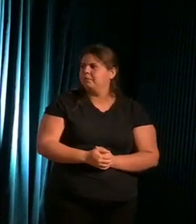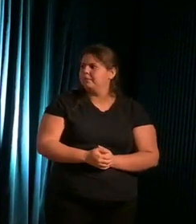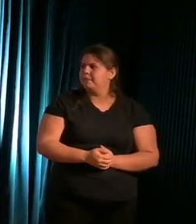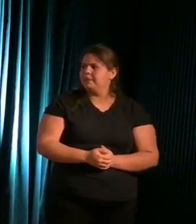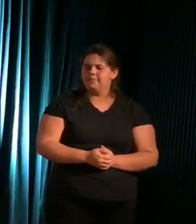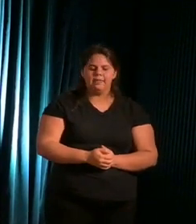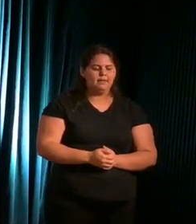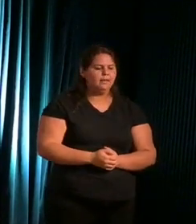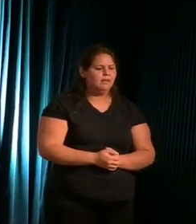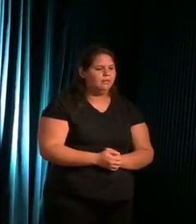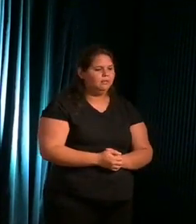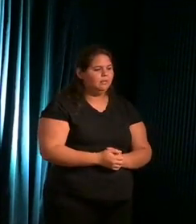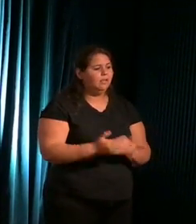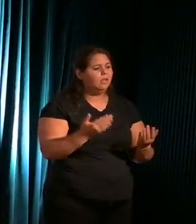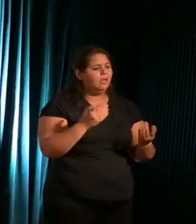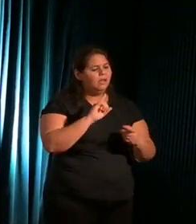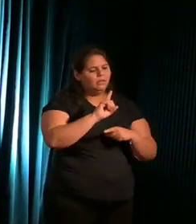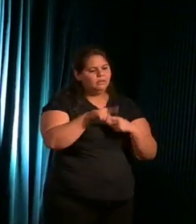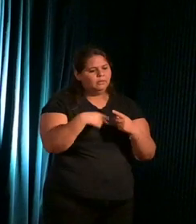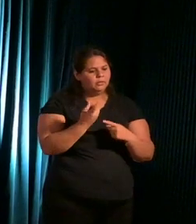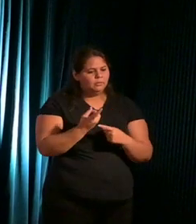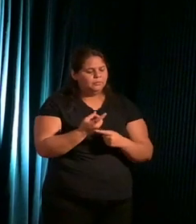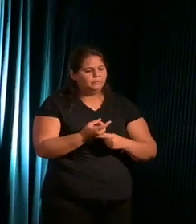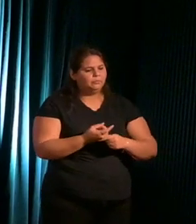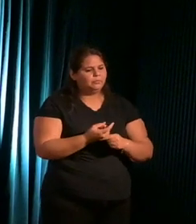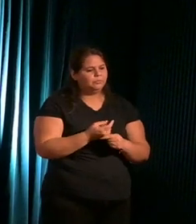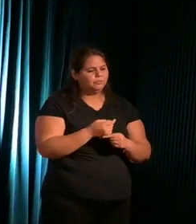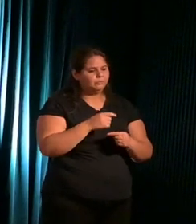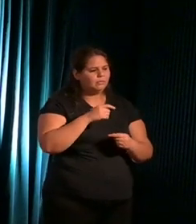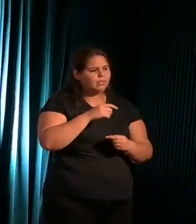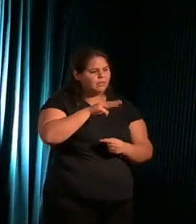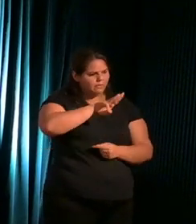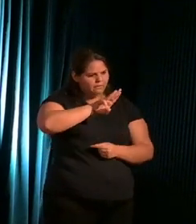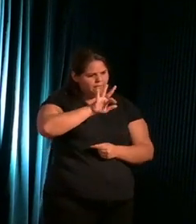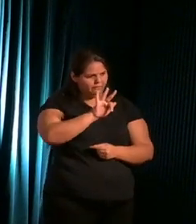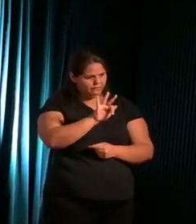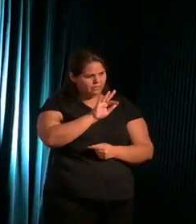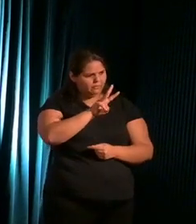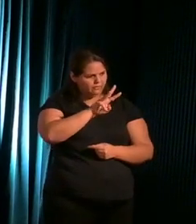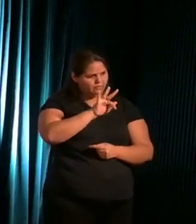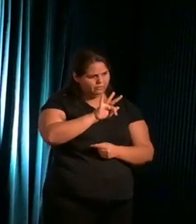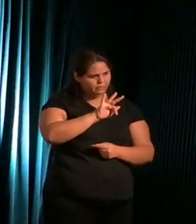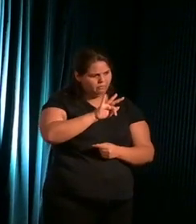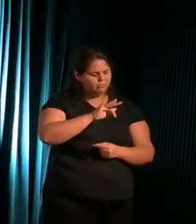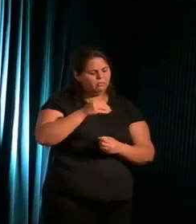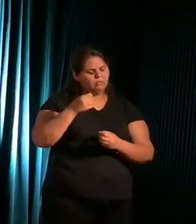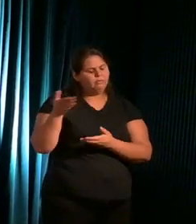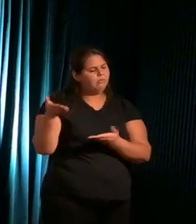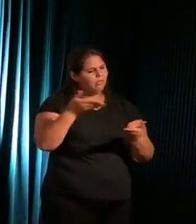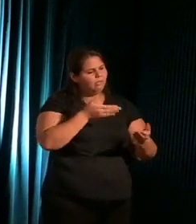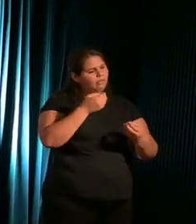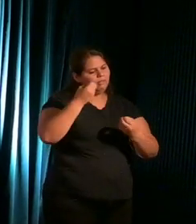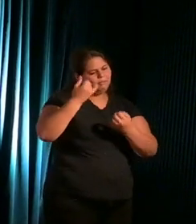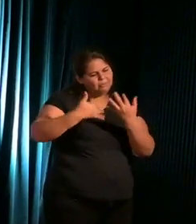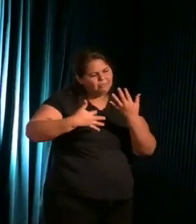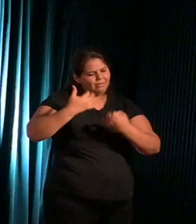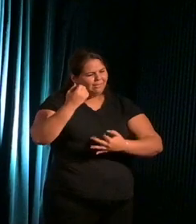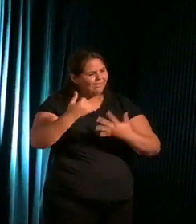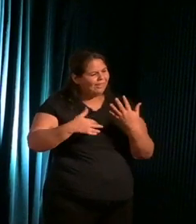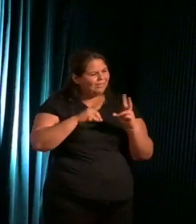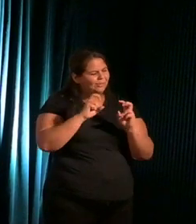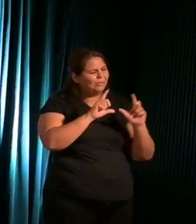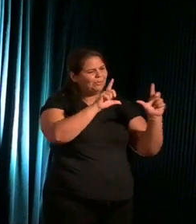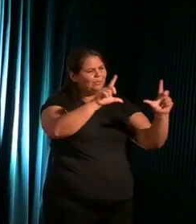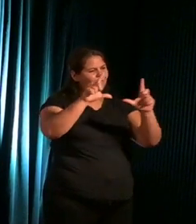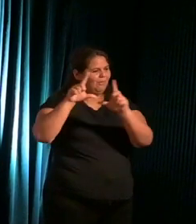Então, logo após a fala, nós faremos uma visita com a equipe, com o Walter aí, os curadores,